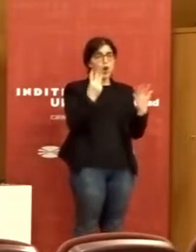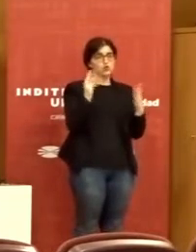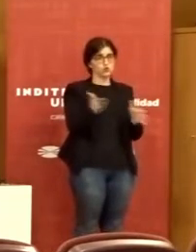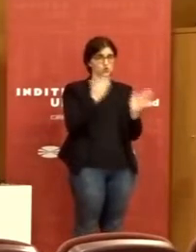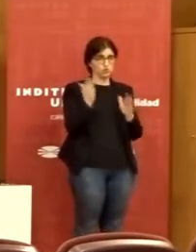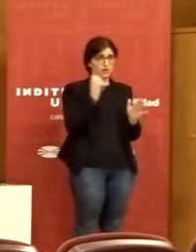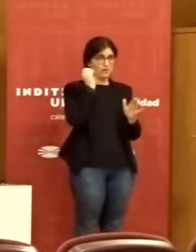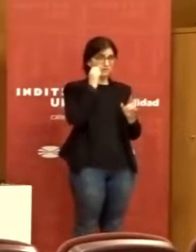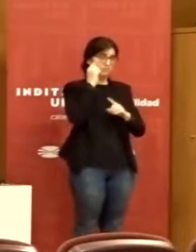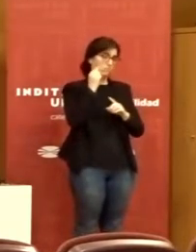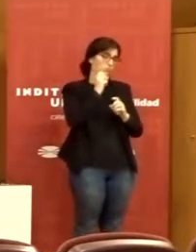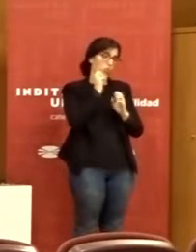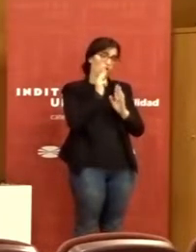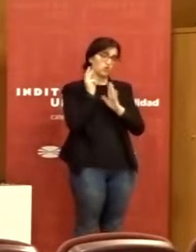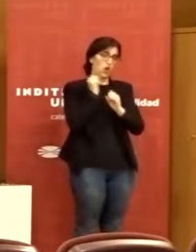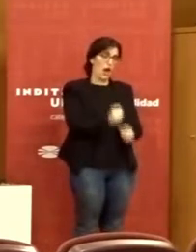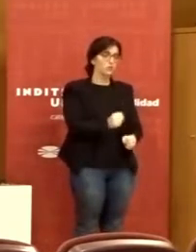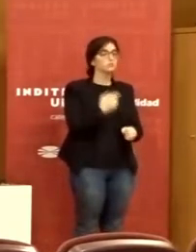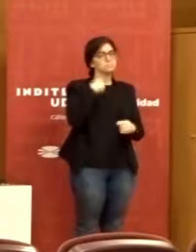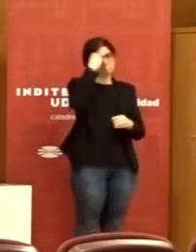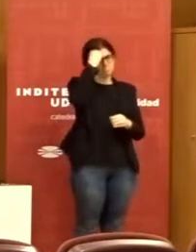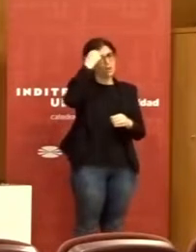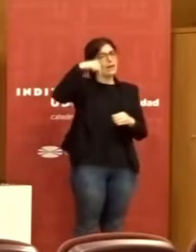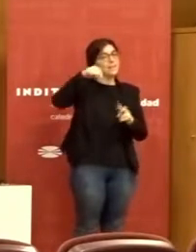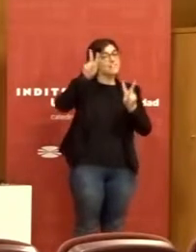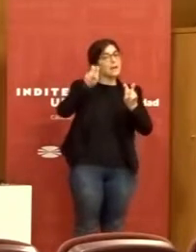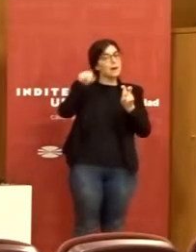cátedra presta mucha atención, ¿no?